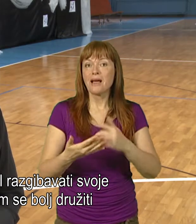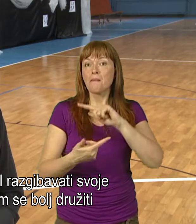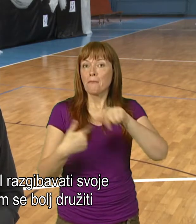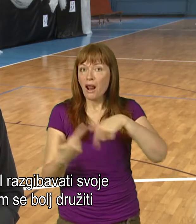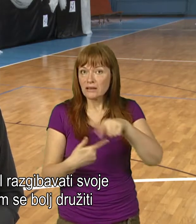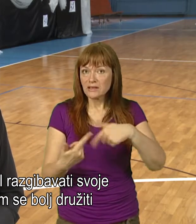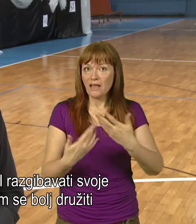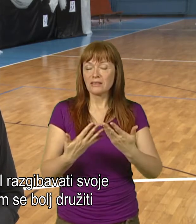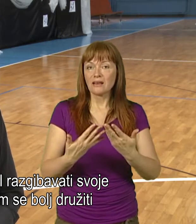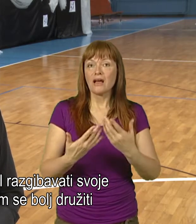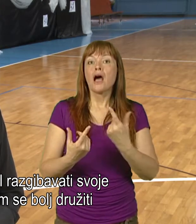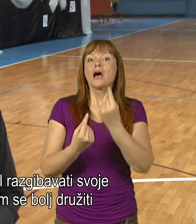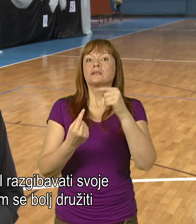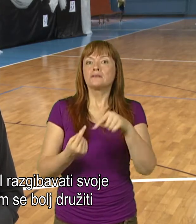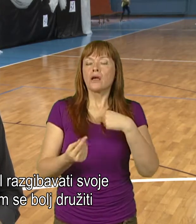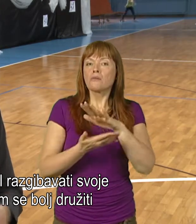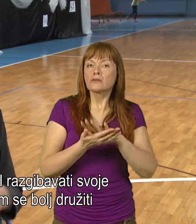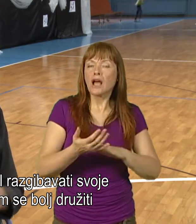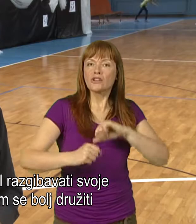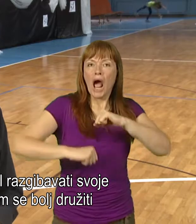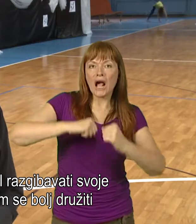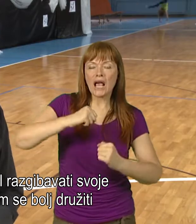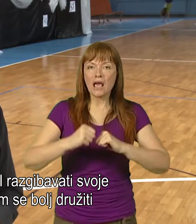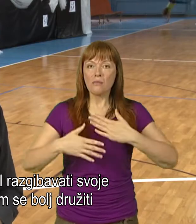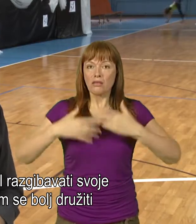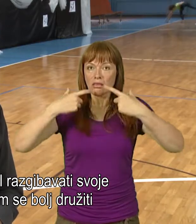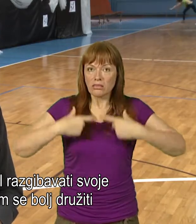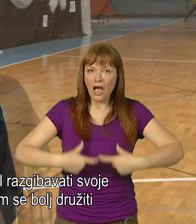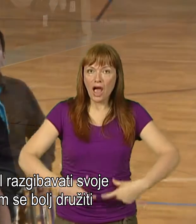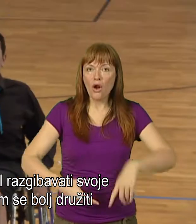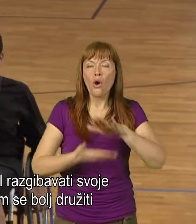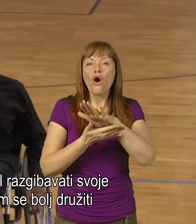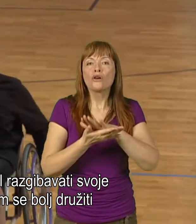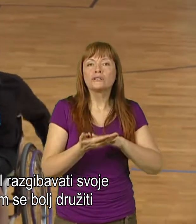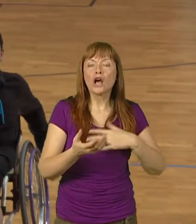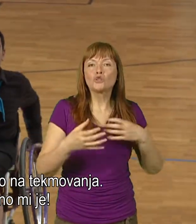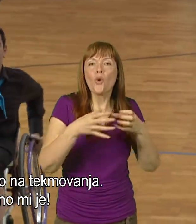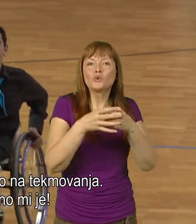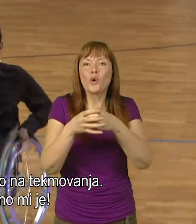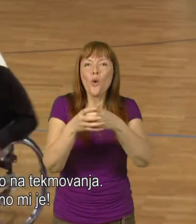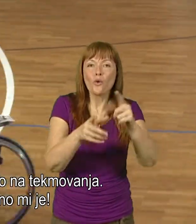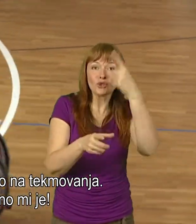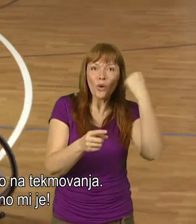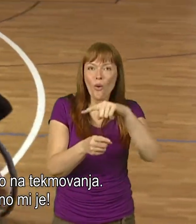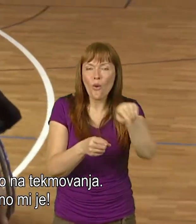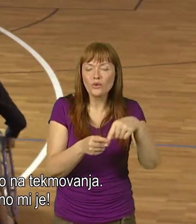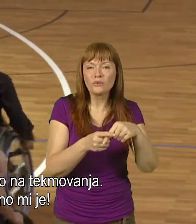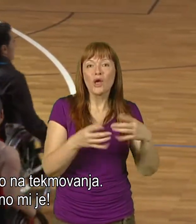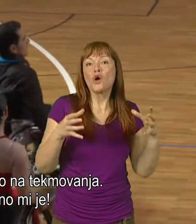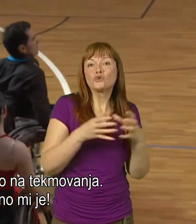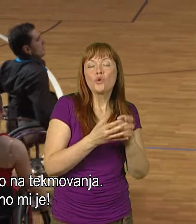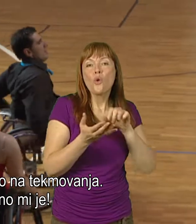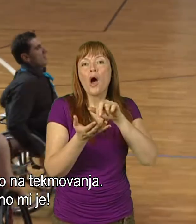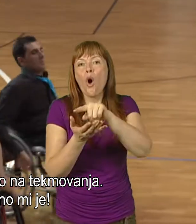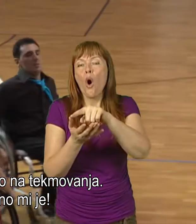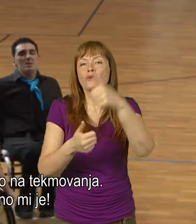plesati. S tem sem pač začel razgibavati svoje telo, začel sem se bolj družiti z ljudmi, hodimo